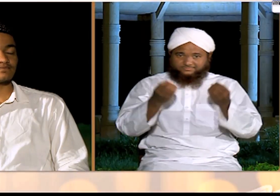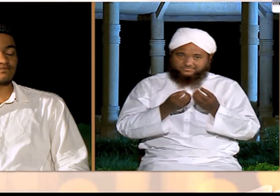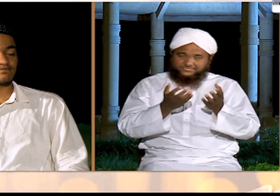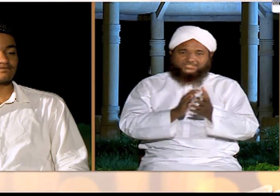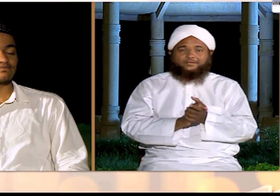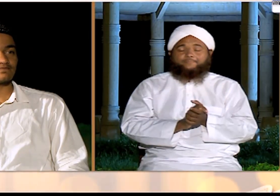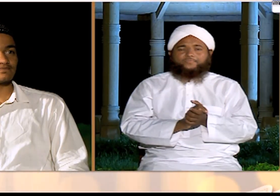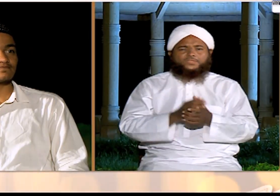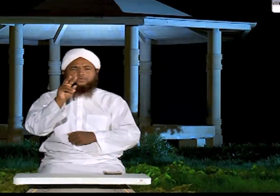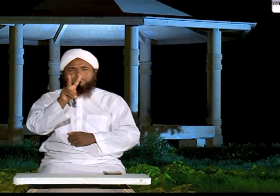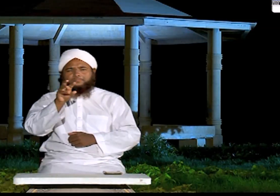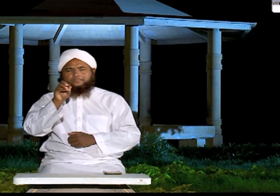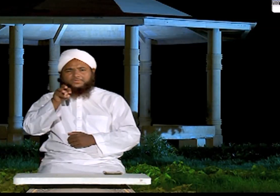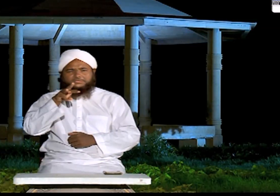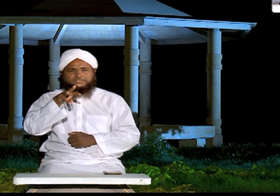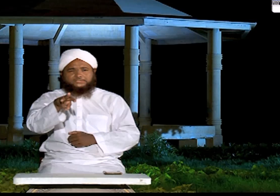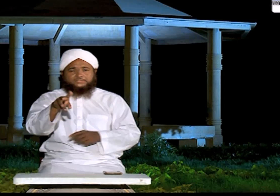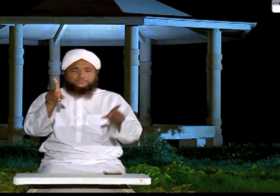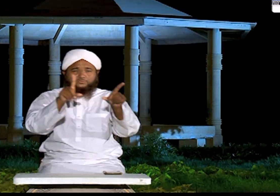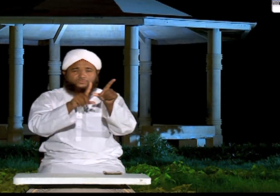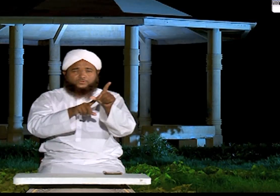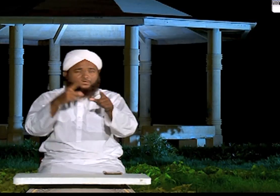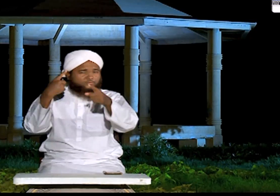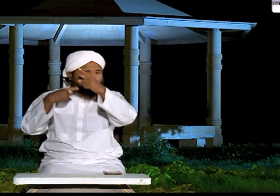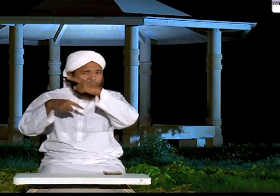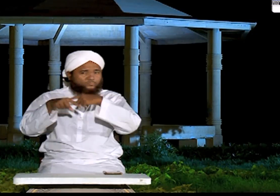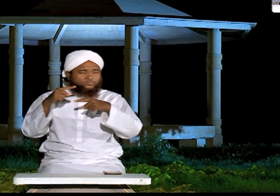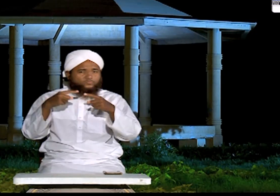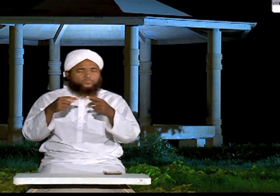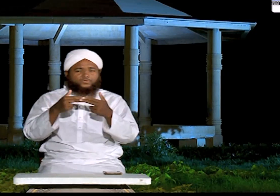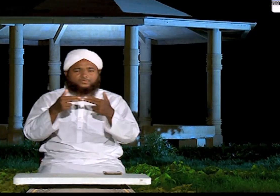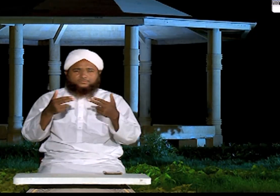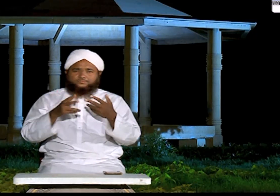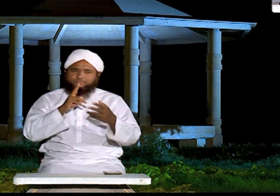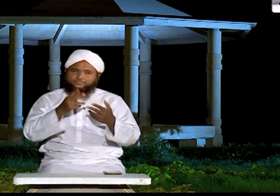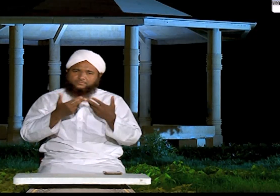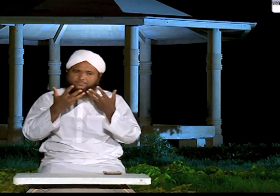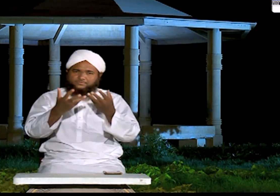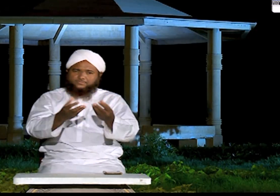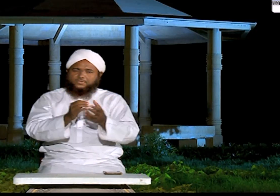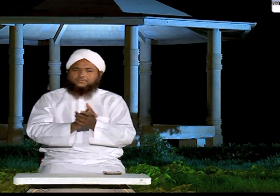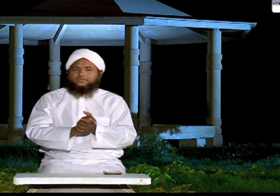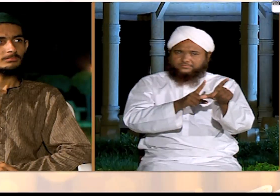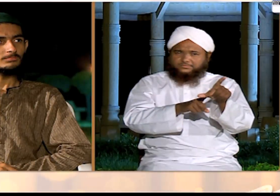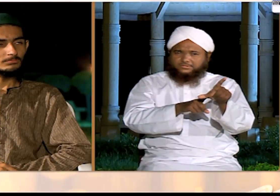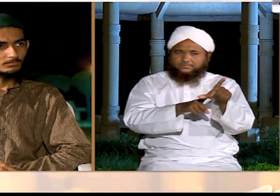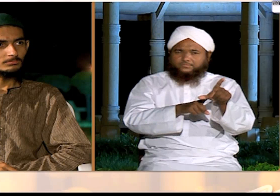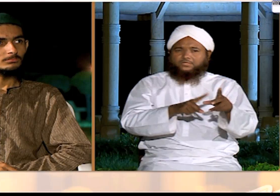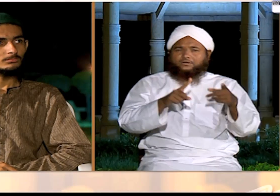تقریباً پچیس ہزار سال پرانی بات ہے ملک یمن پر اسعد طبان ہم یری نامی